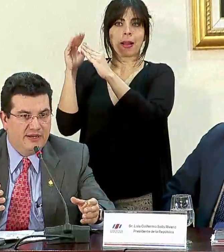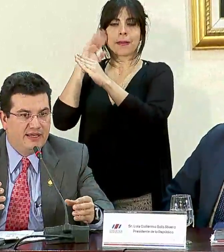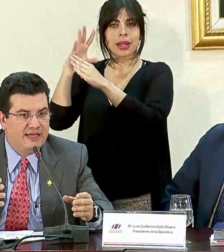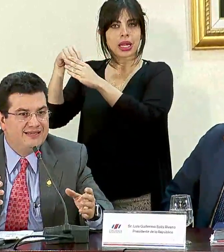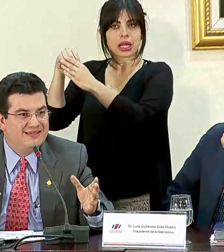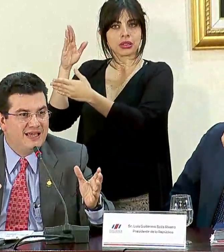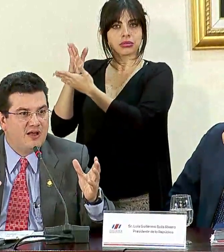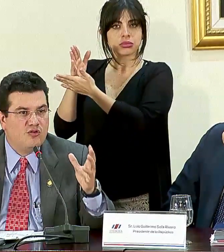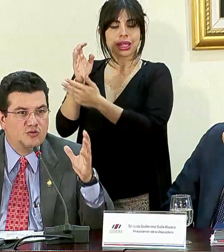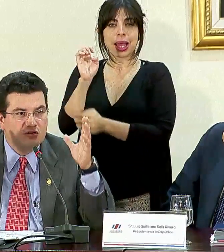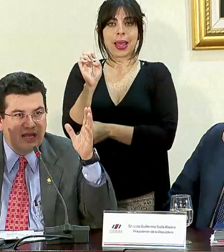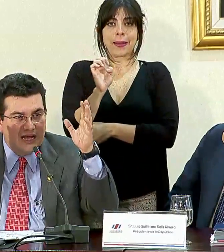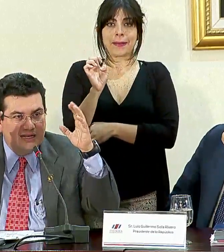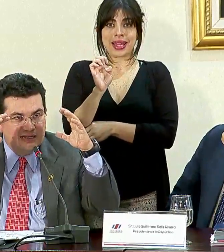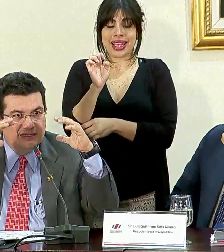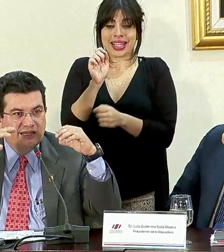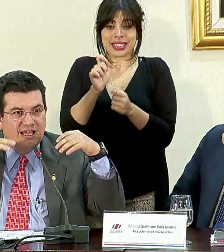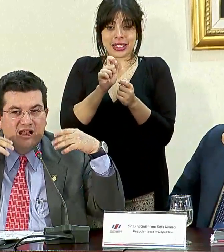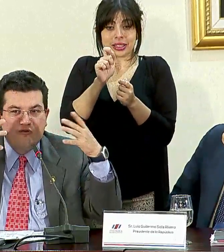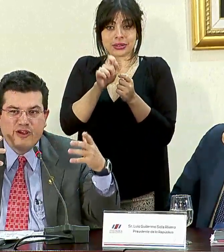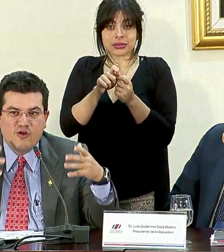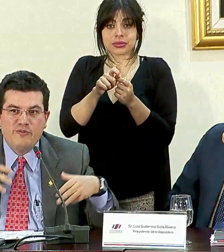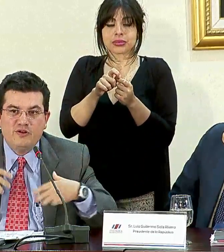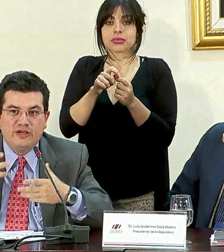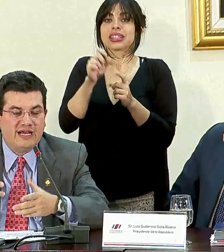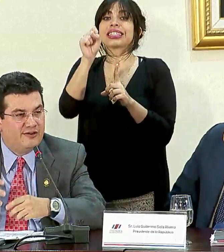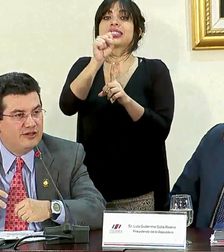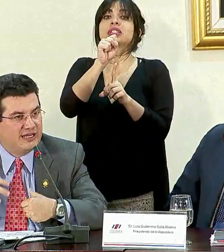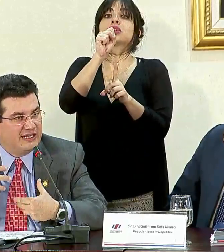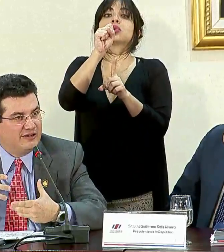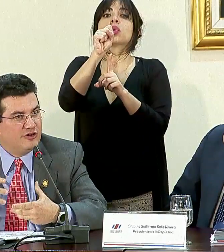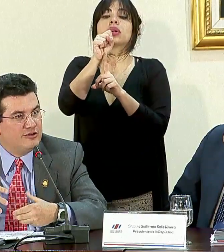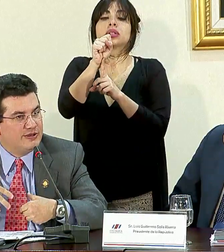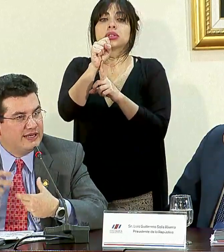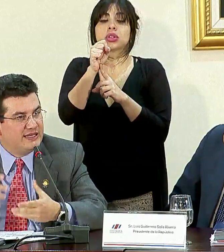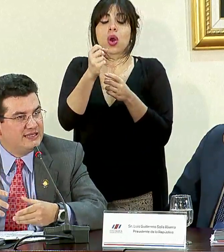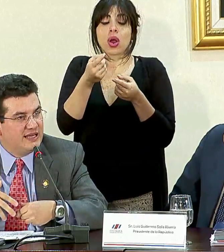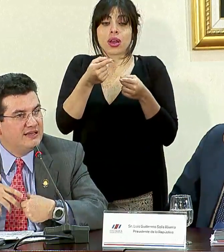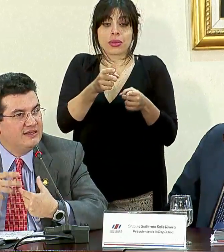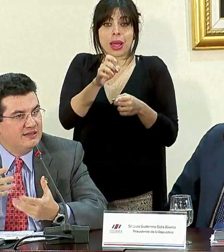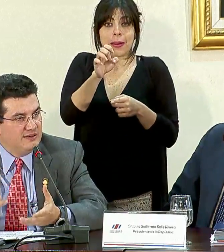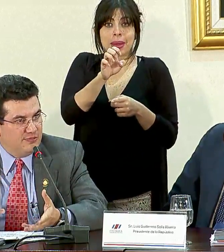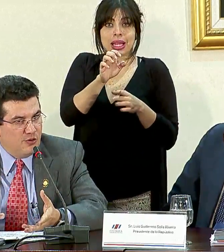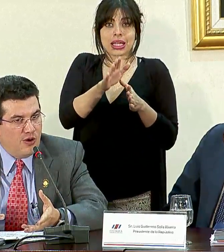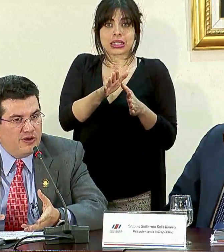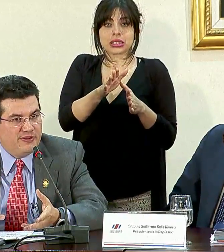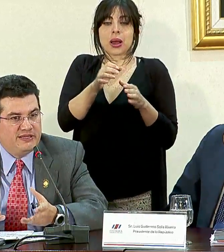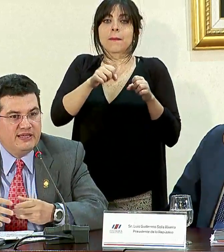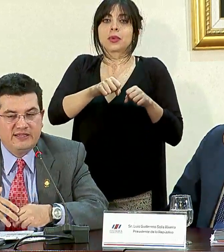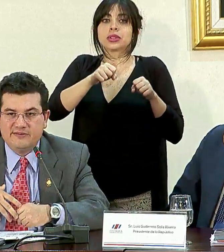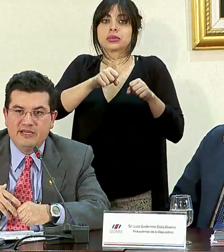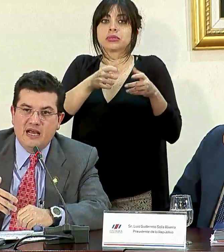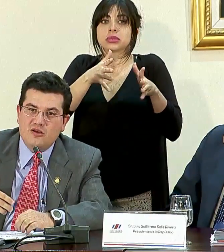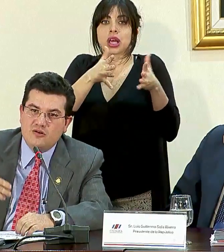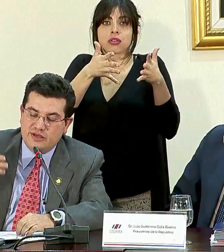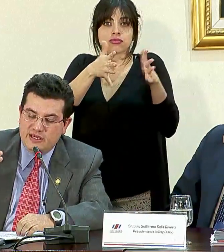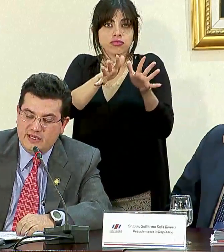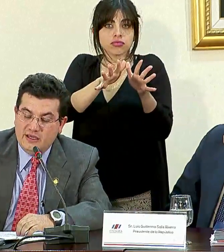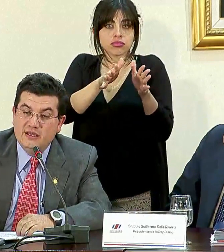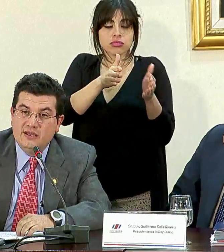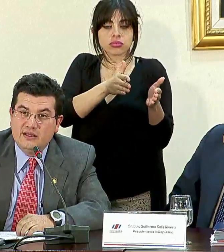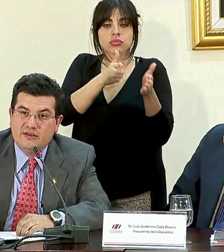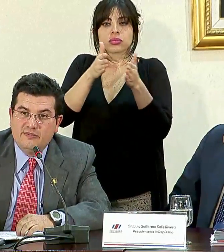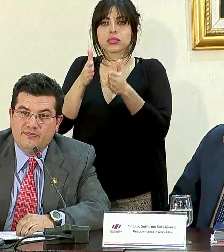la emergencia como tal, el fenómeno que generó la emergencia, probablemente ha terminado